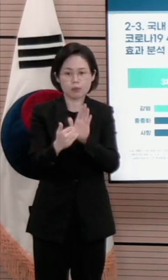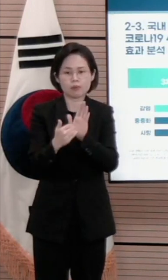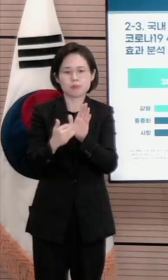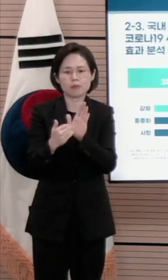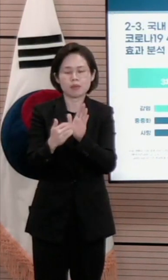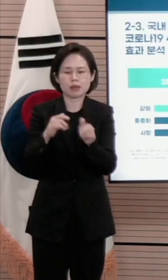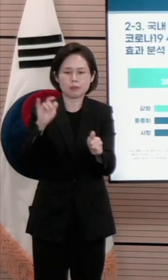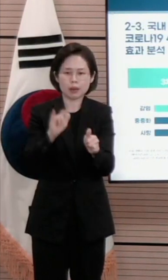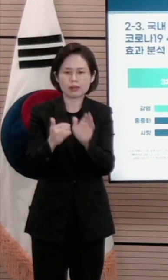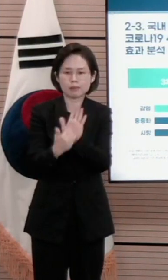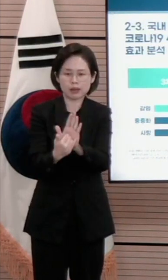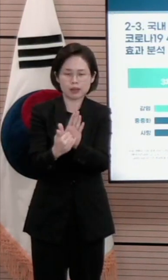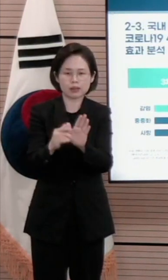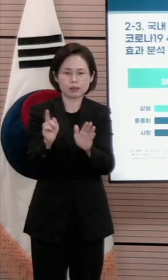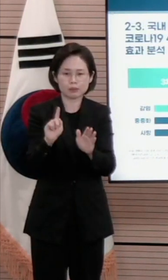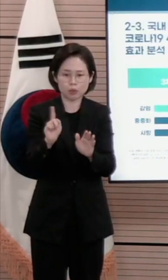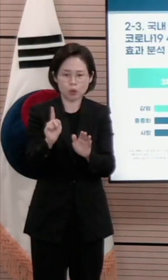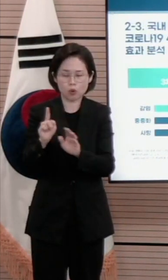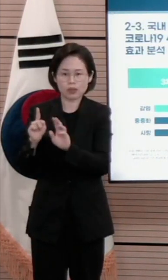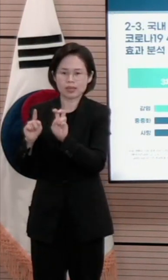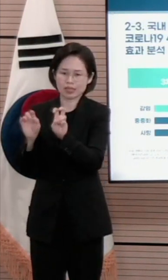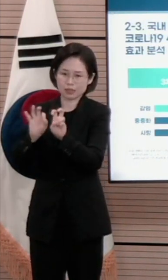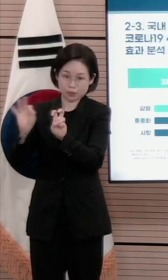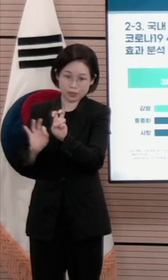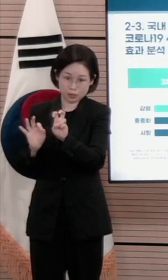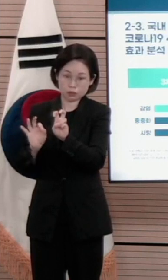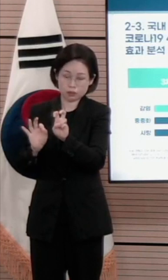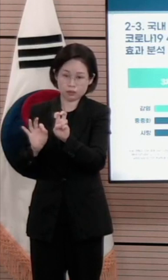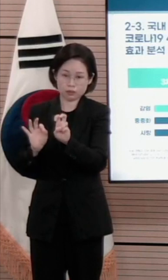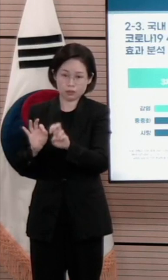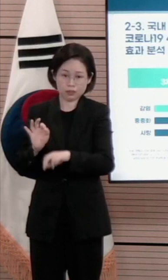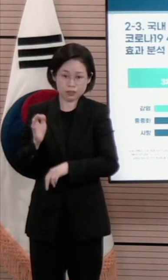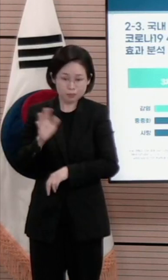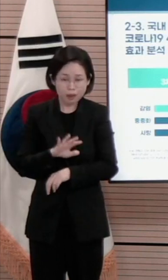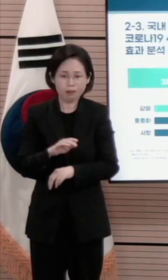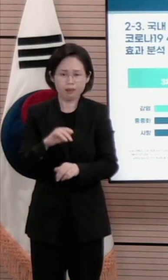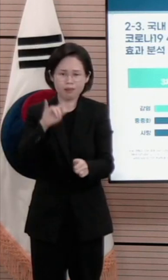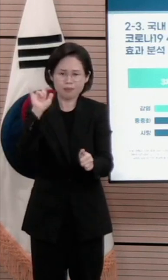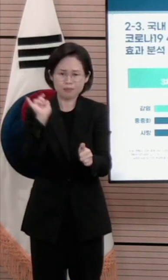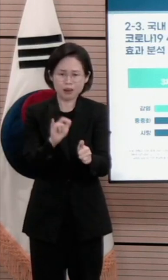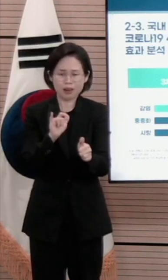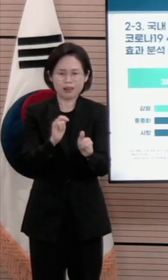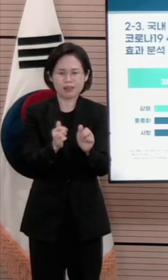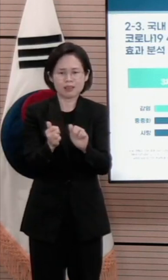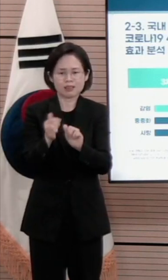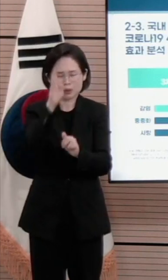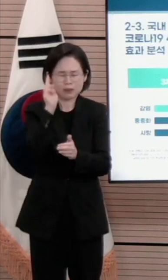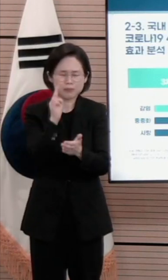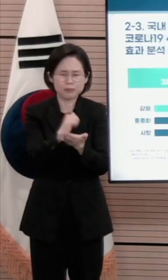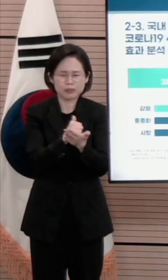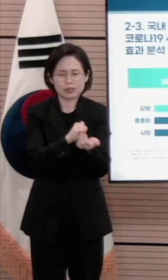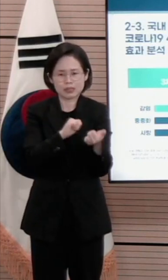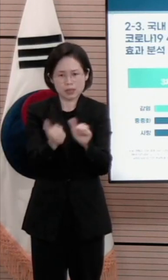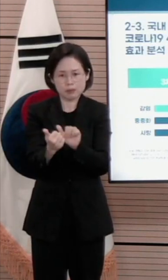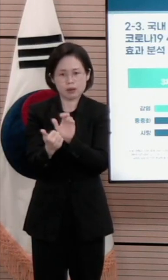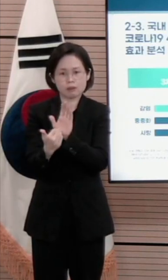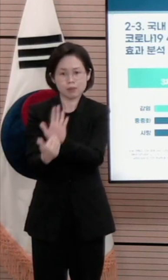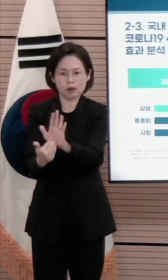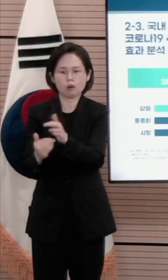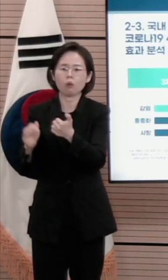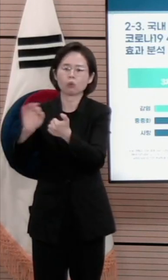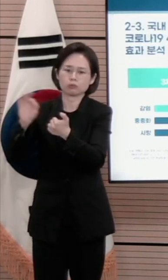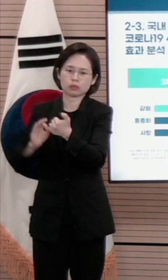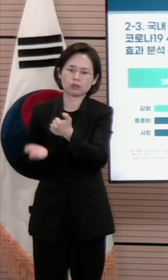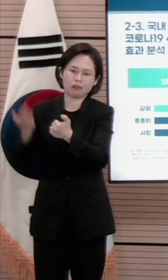효과는 20% 정도이지만 중증화나 사망을 예방하는 효과가 50%